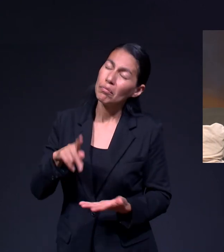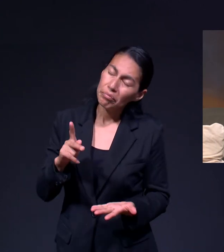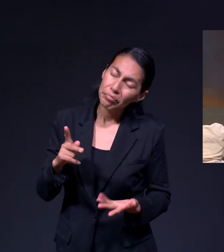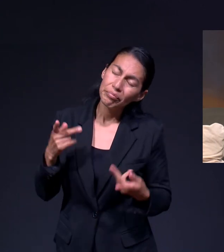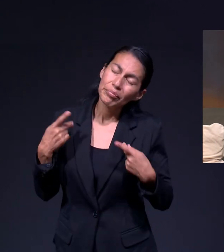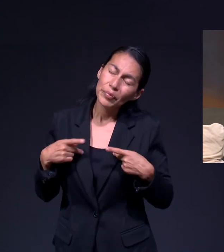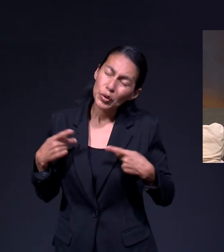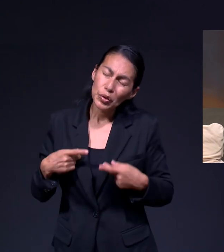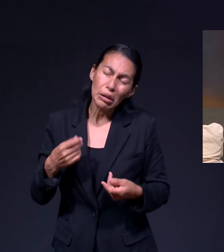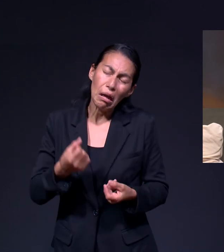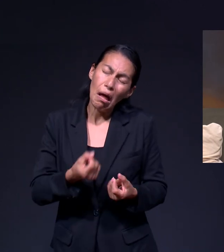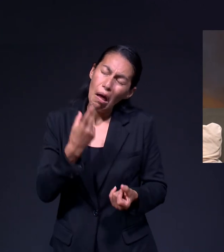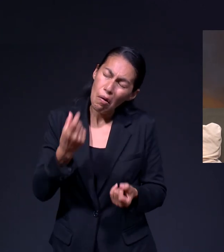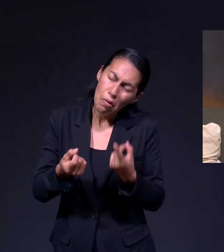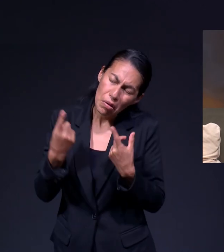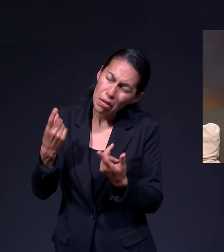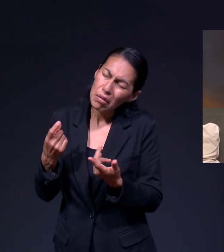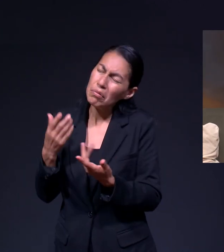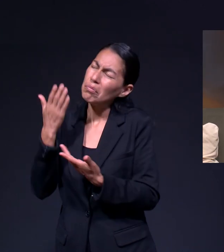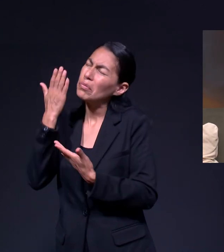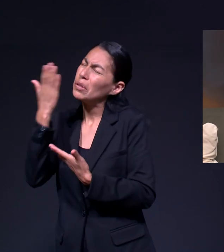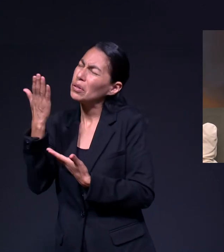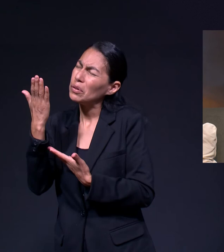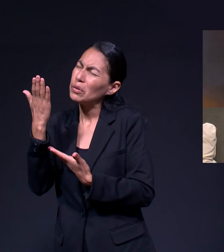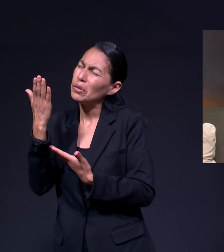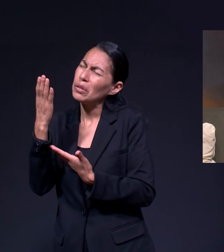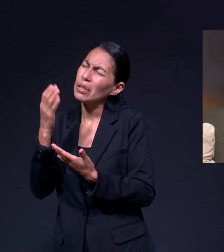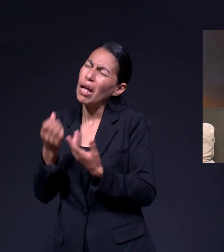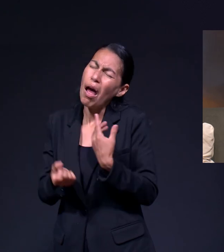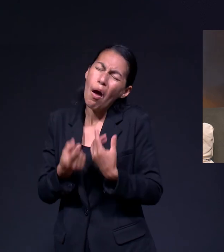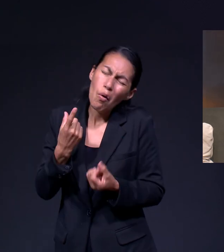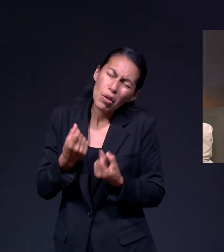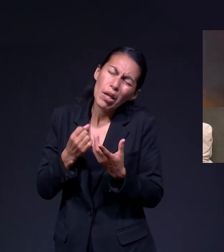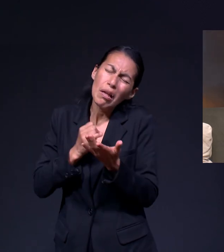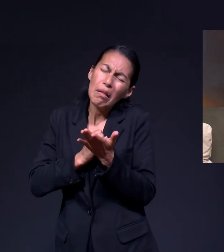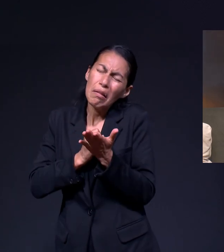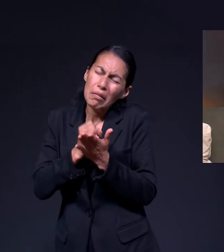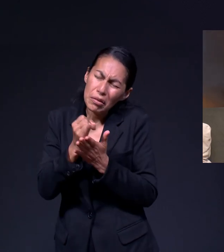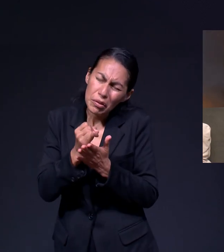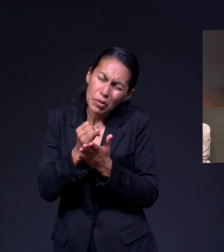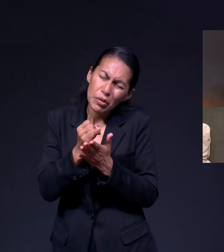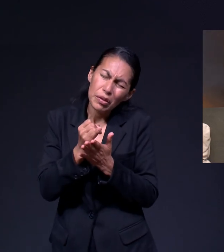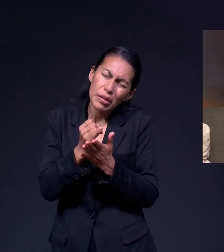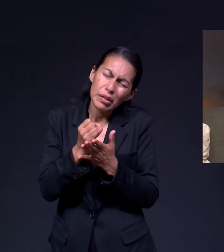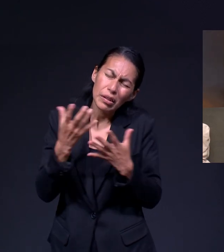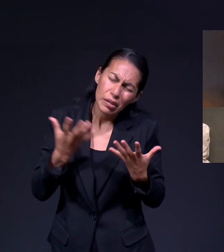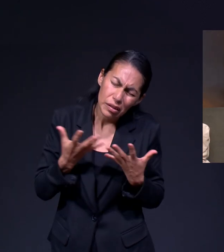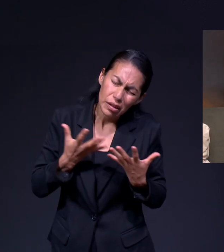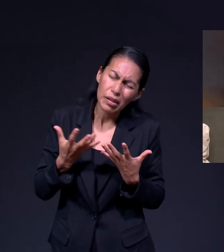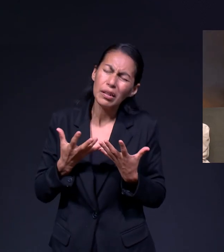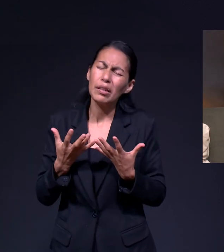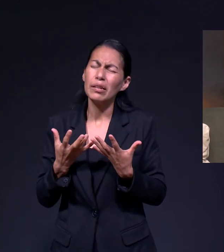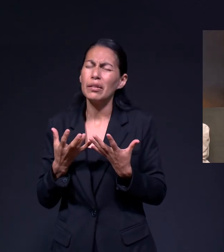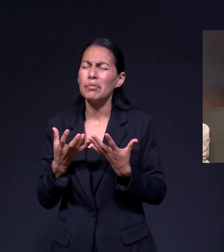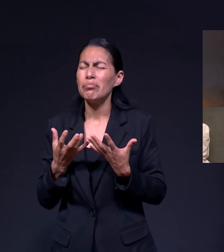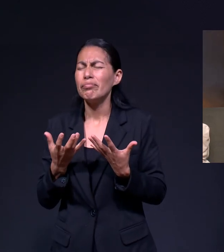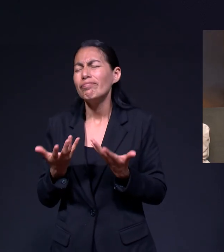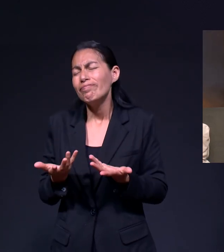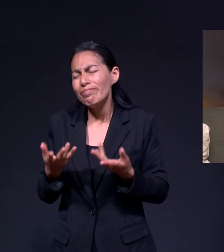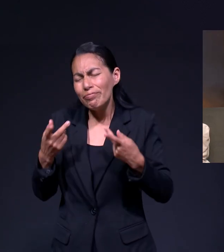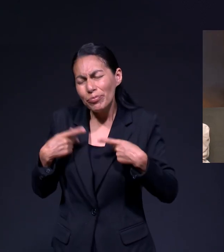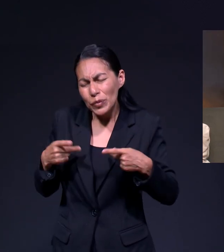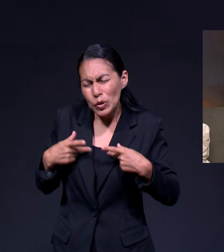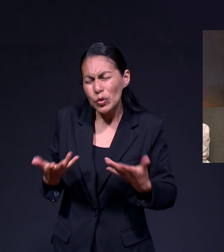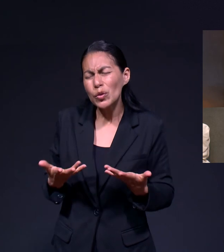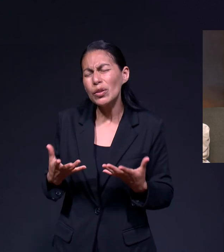que acongoja nuestro corazón y algunas peticiones también por decisiones que se van a tomar a lo mejor también de personas